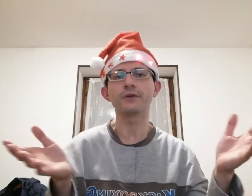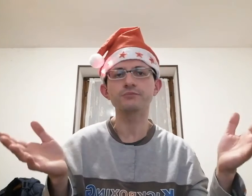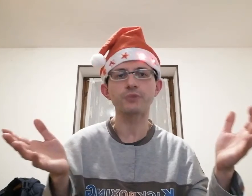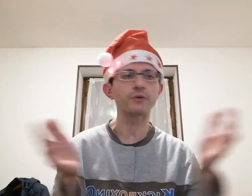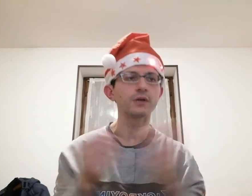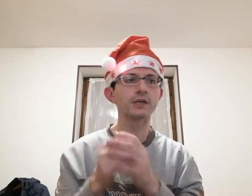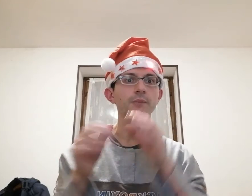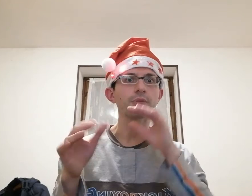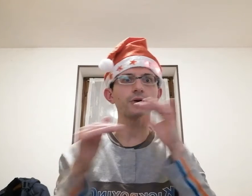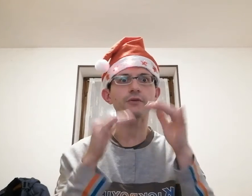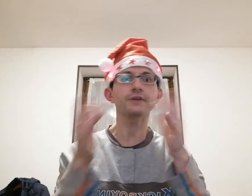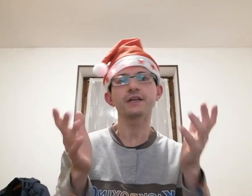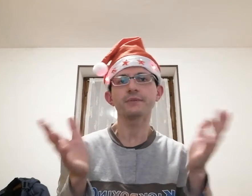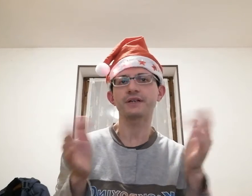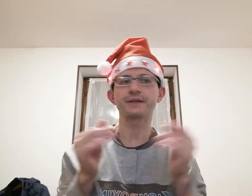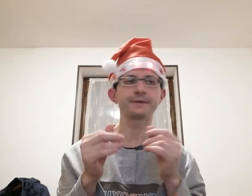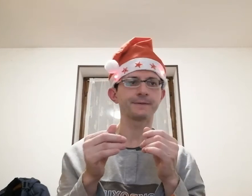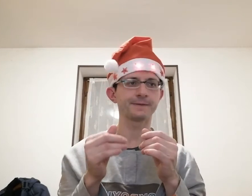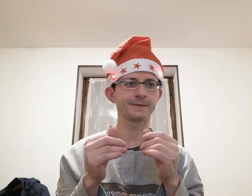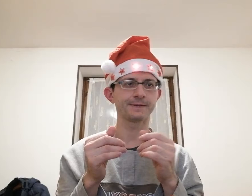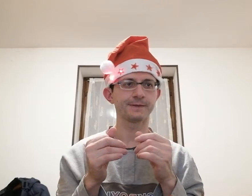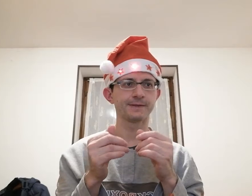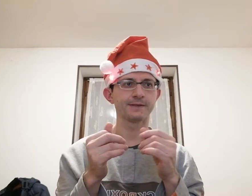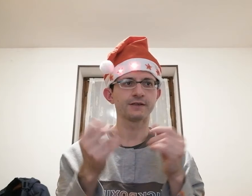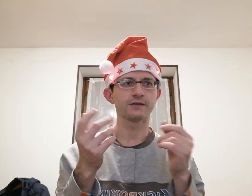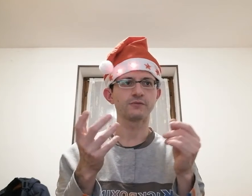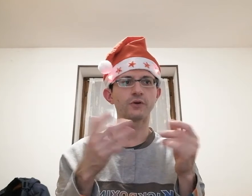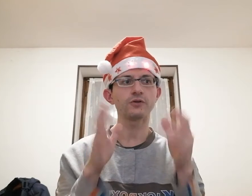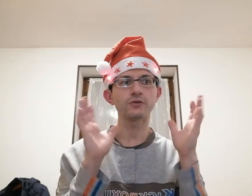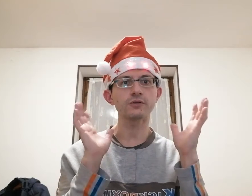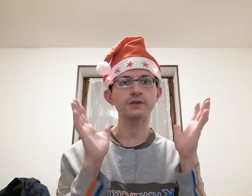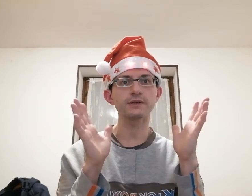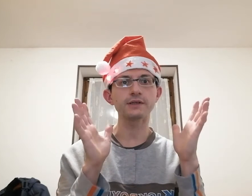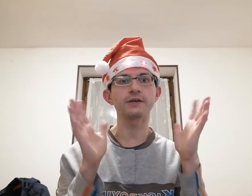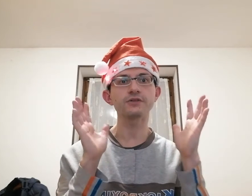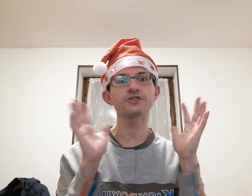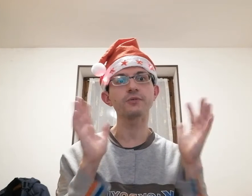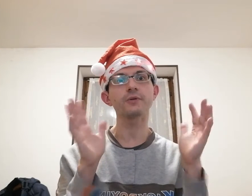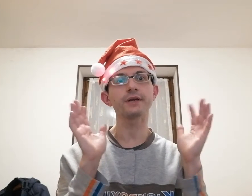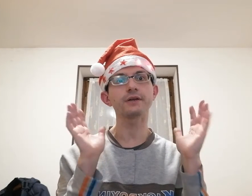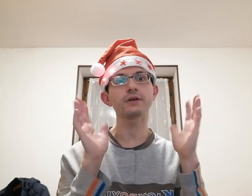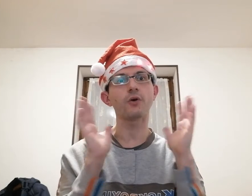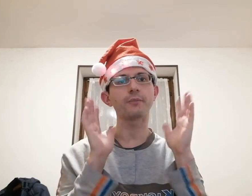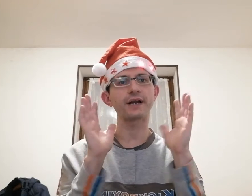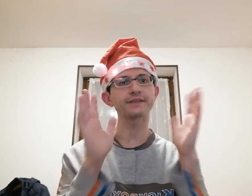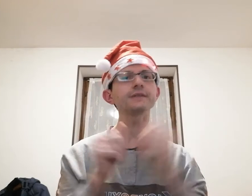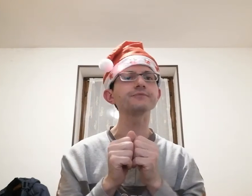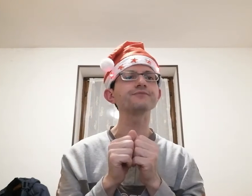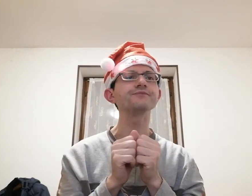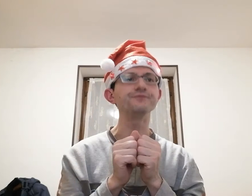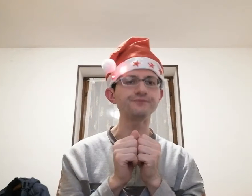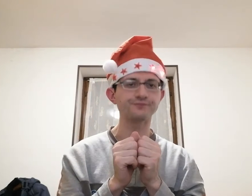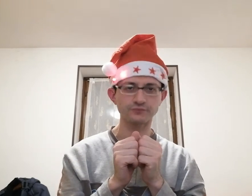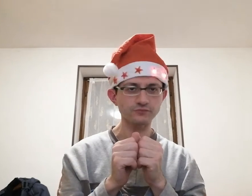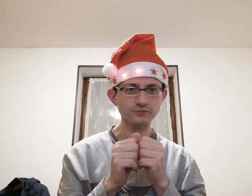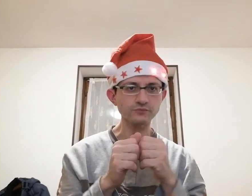meglio, provo a vedere perché voglio che non ci siano problemi di copyright,